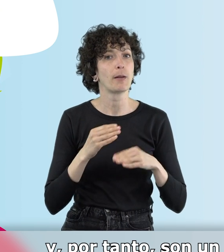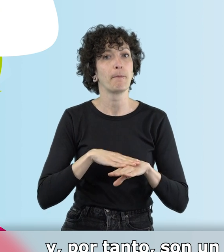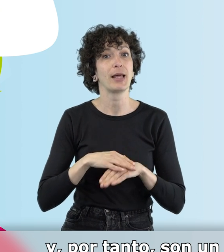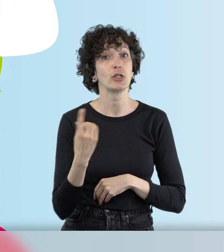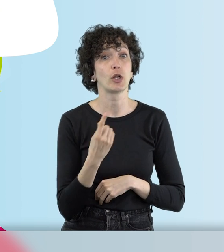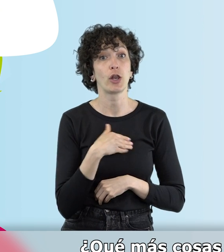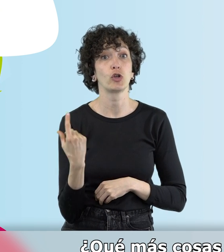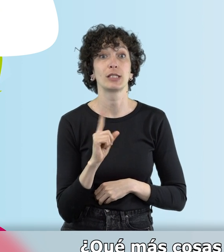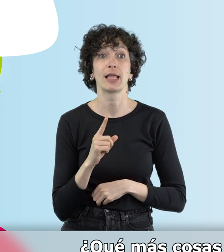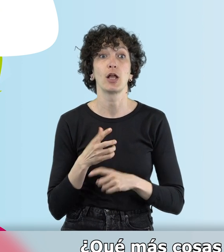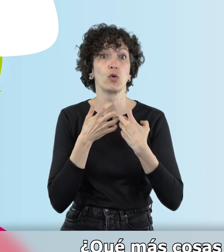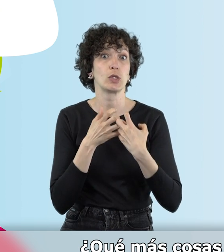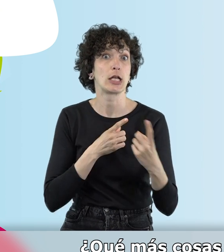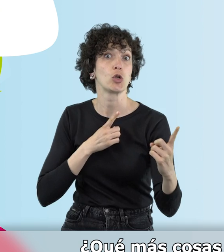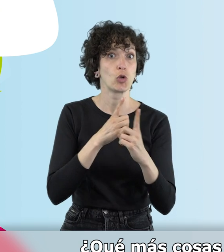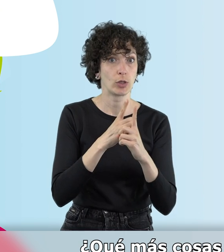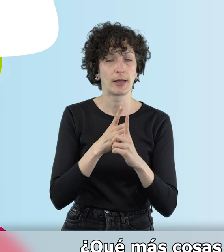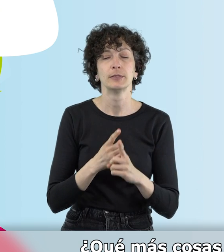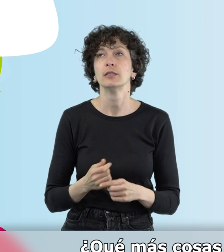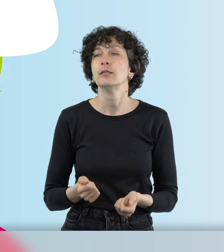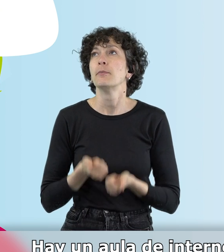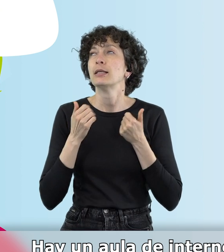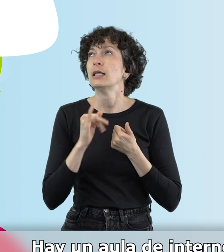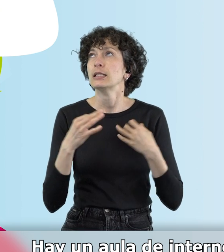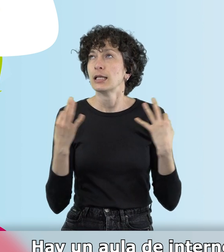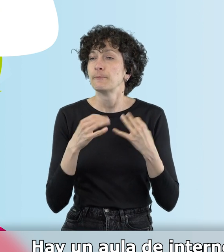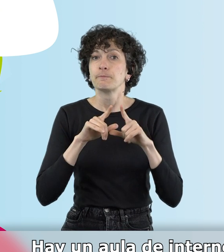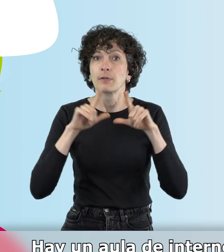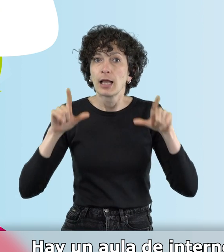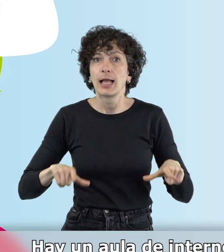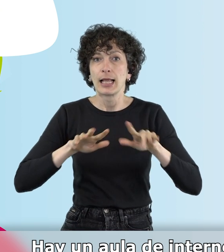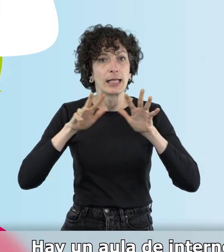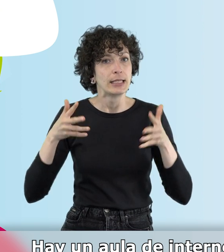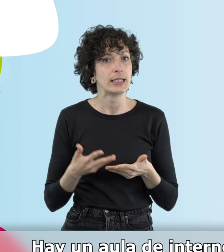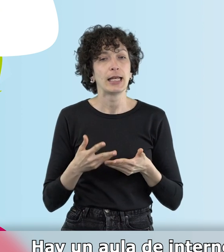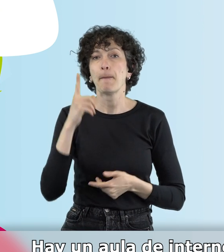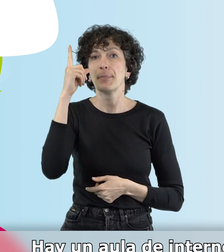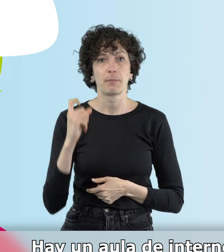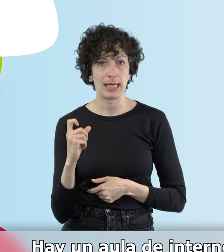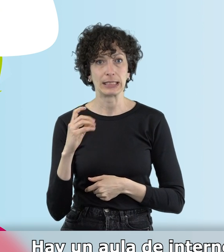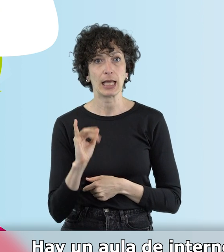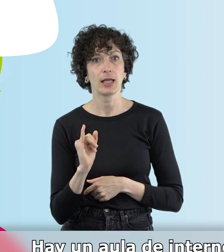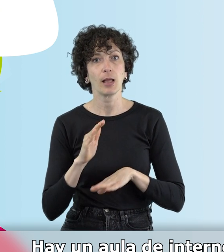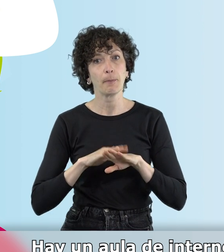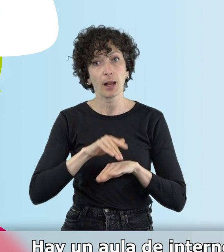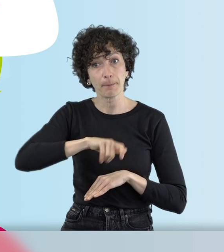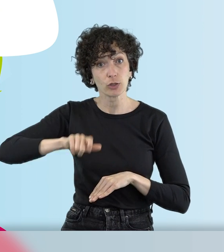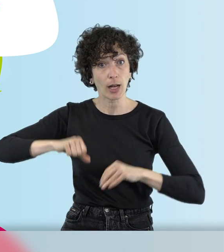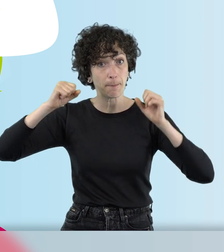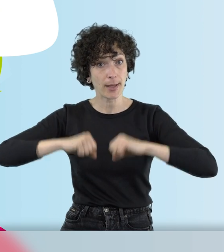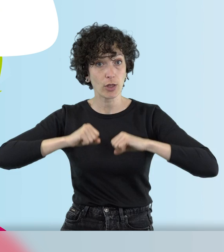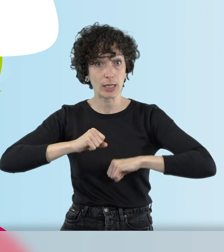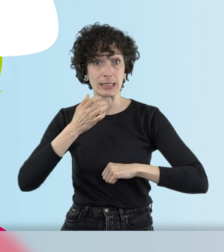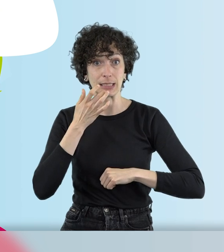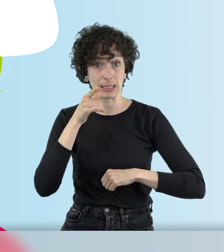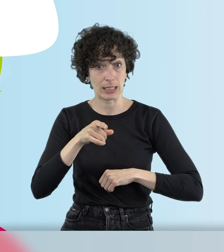la soledad no deseada. ¿Qué más cosas tenemos en los centros de mayores? Hay un aula de internet permanente para que las personas mayores